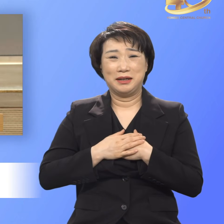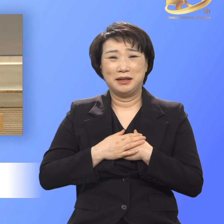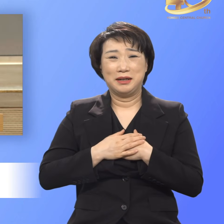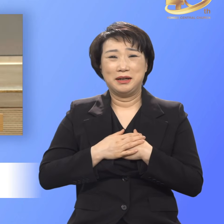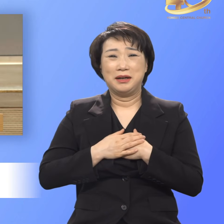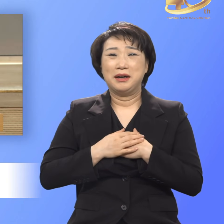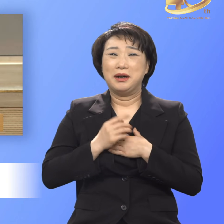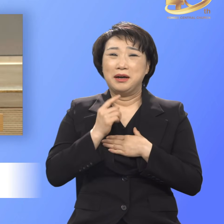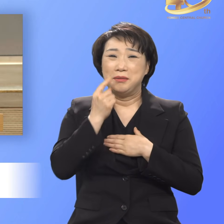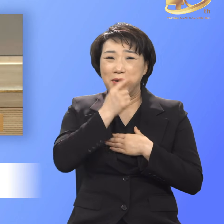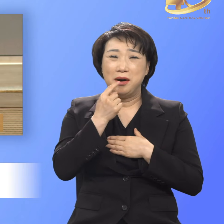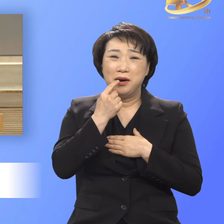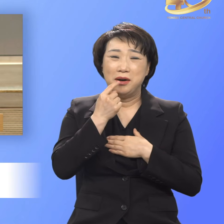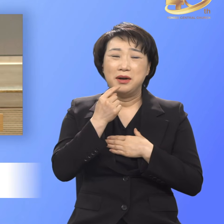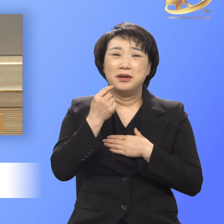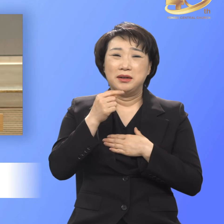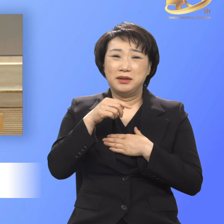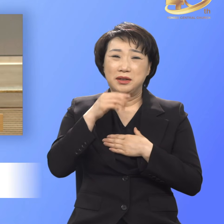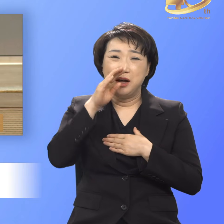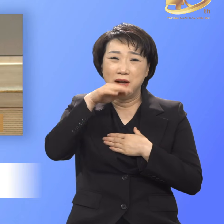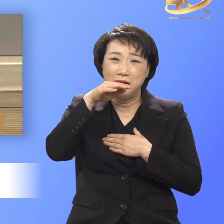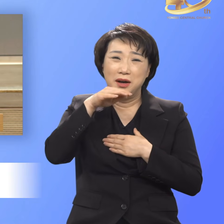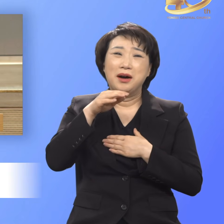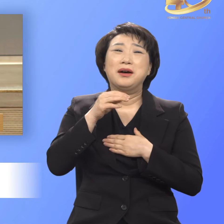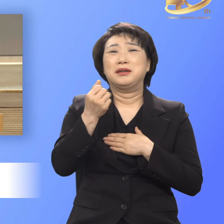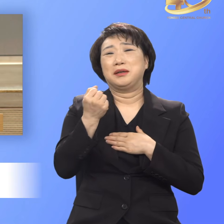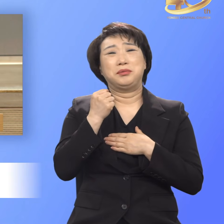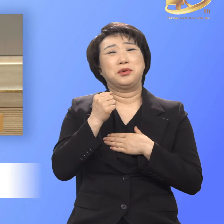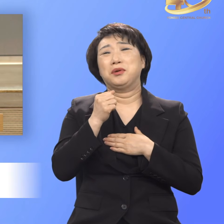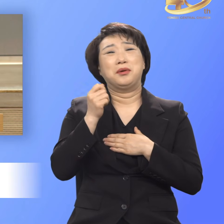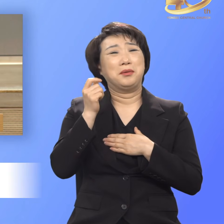혀를 들었다 놨다 할 힘도 거의 없어.